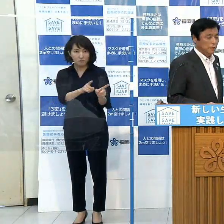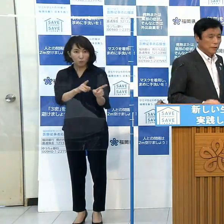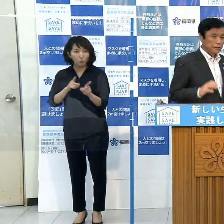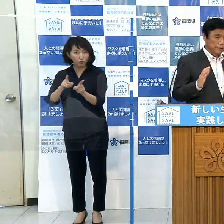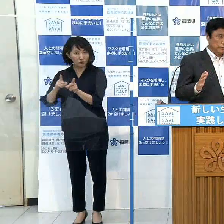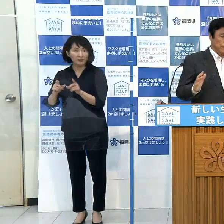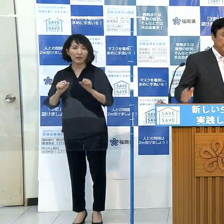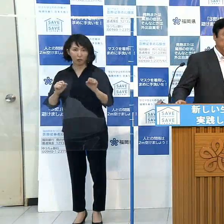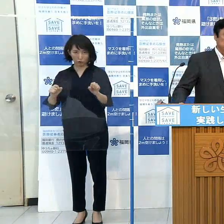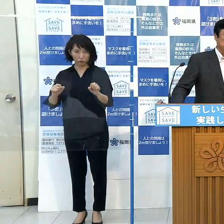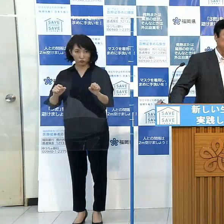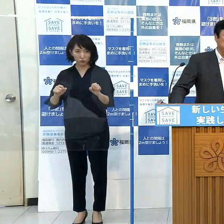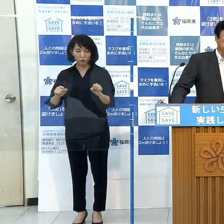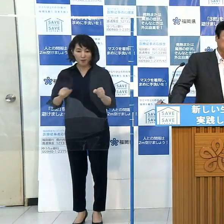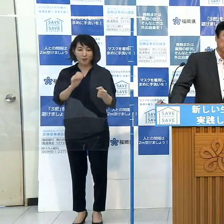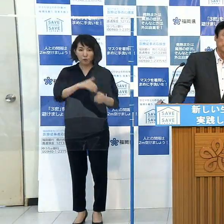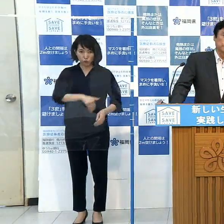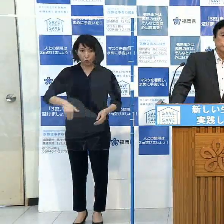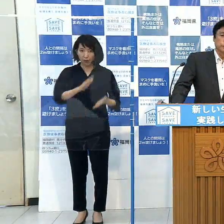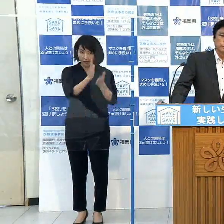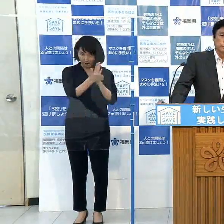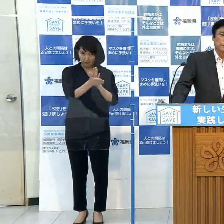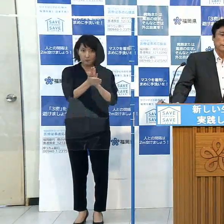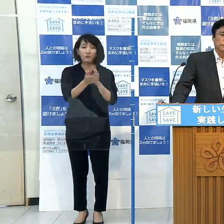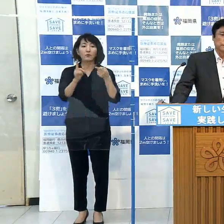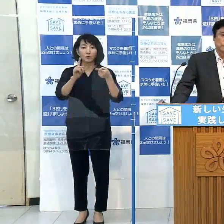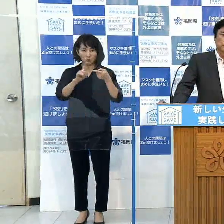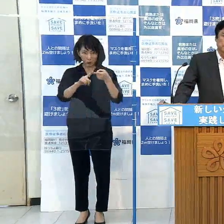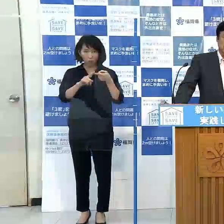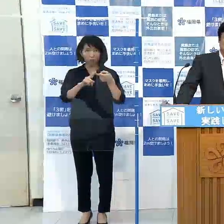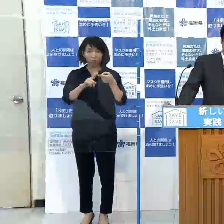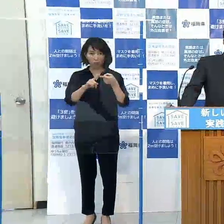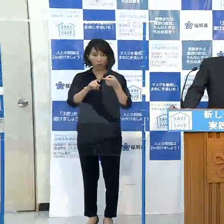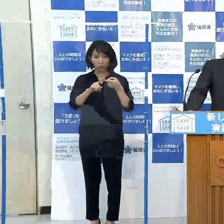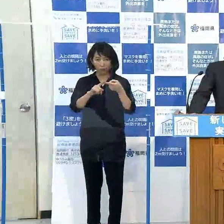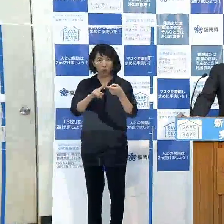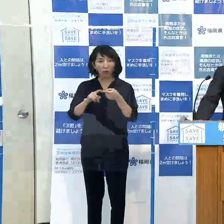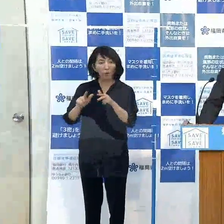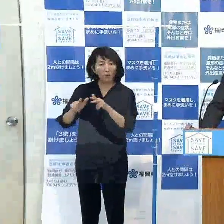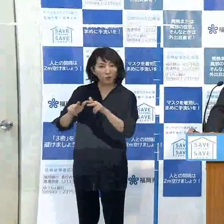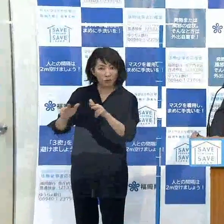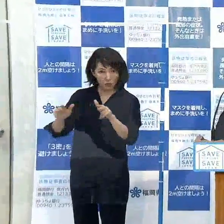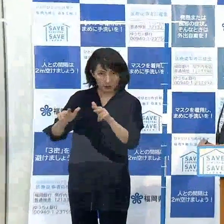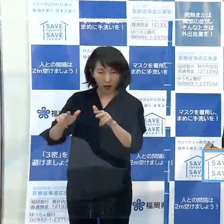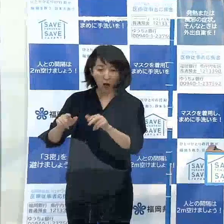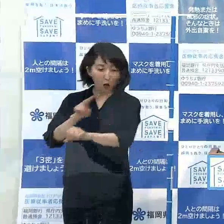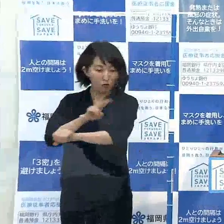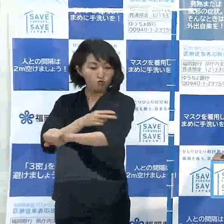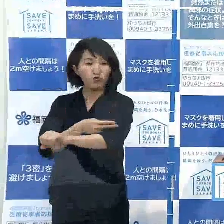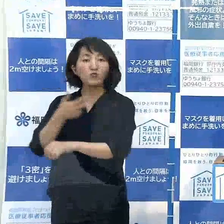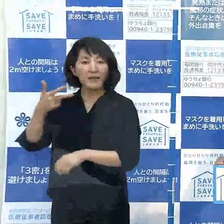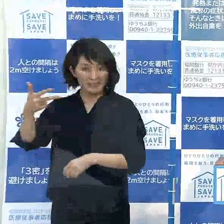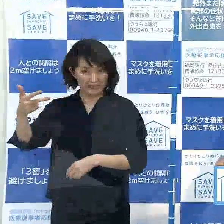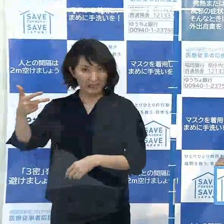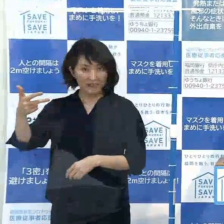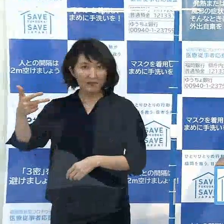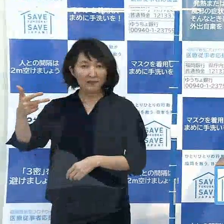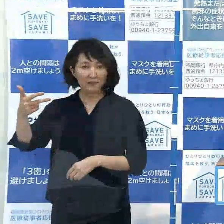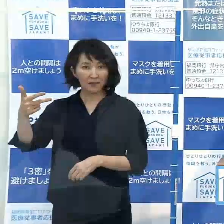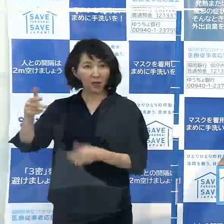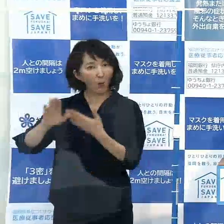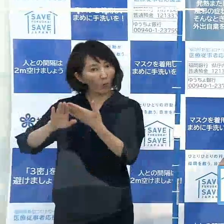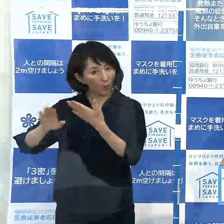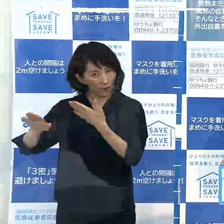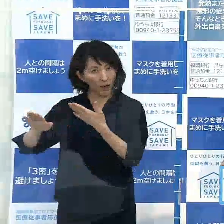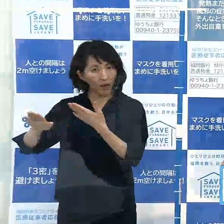ども、県とそれから保健所を持っております行政令市とそれから久留米市で、あとその他の